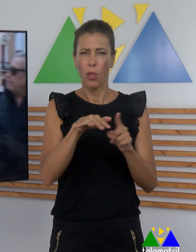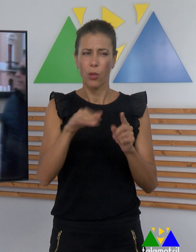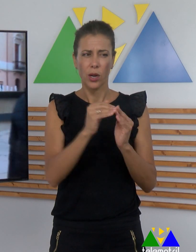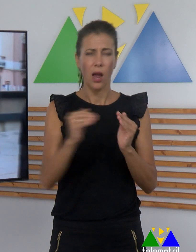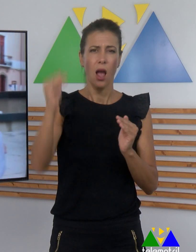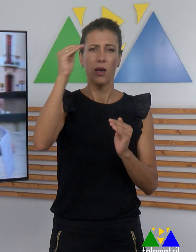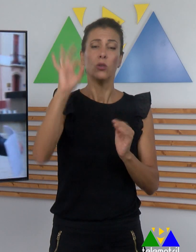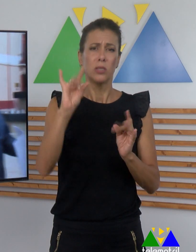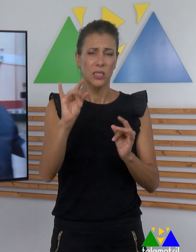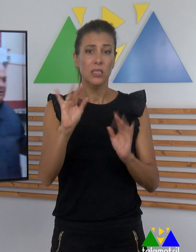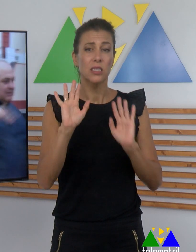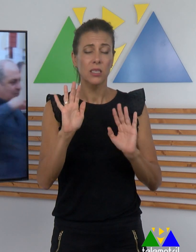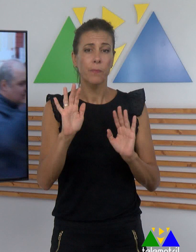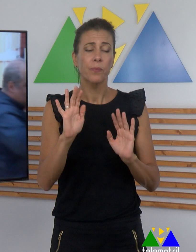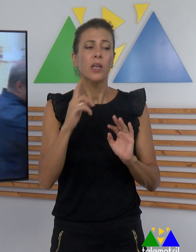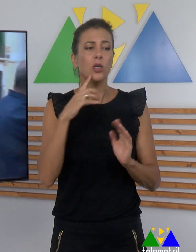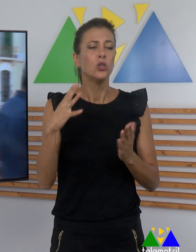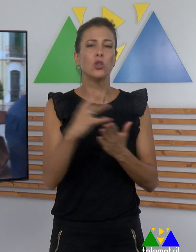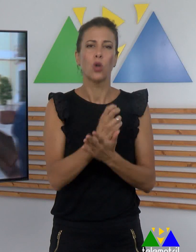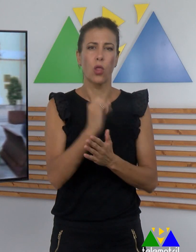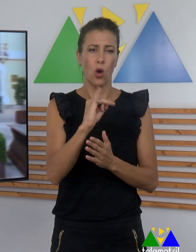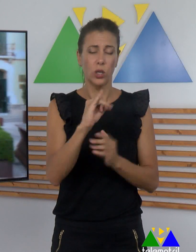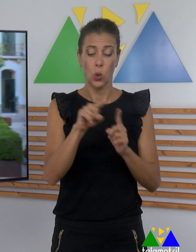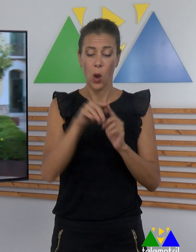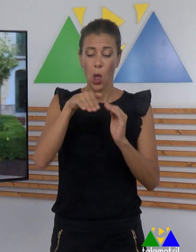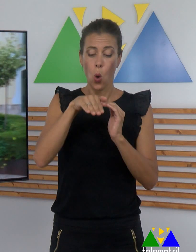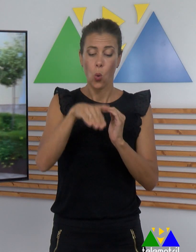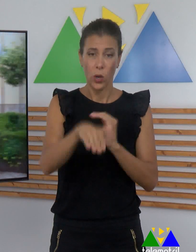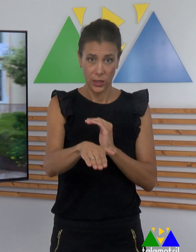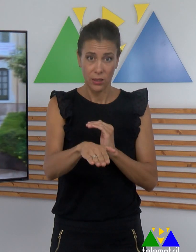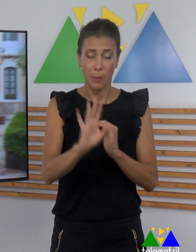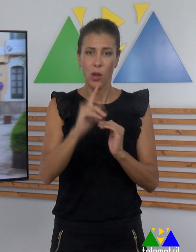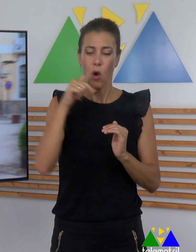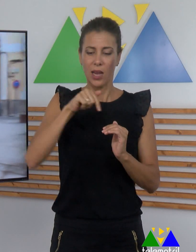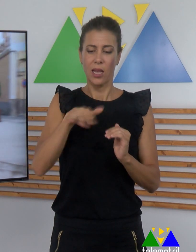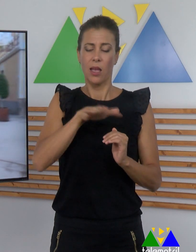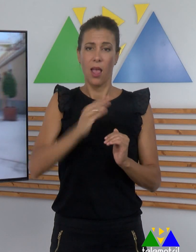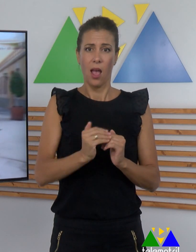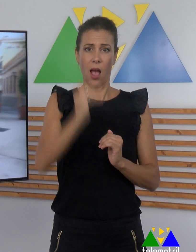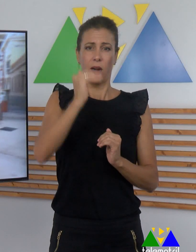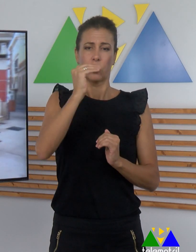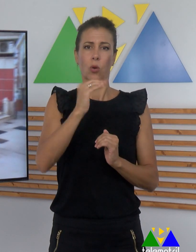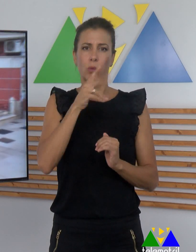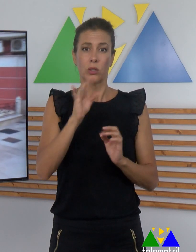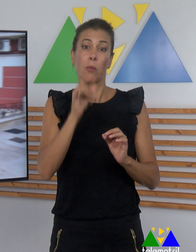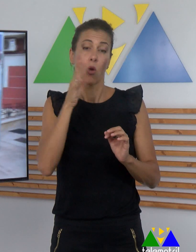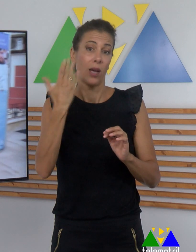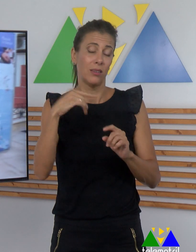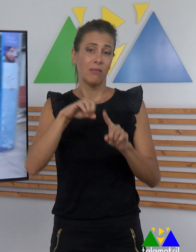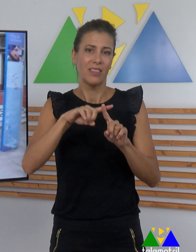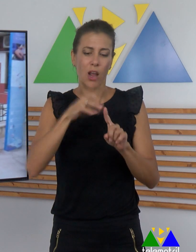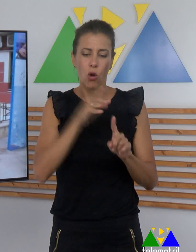todas las calles, o sea, todas son puestas hacia abajo, precisamente porque estamos por ese entierro, ¿no? Ese entierro y porque